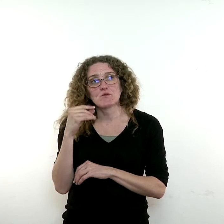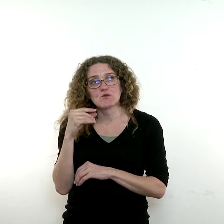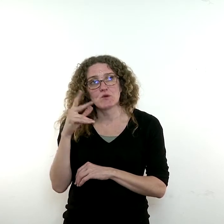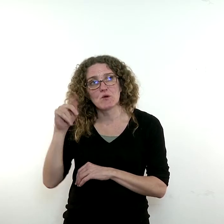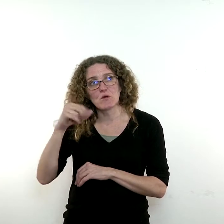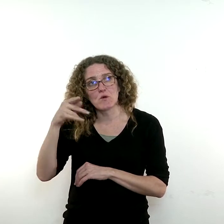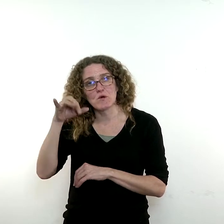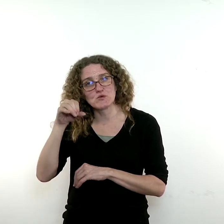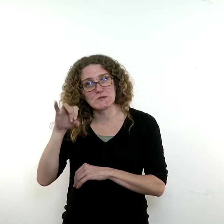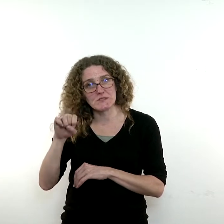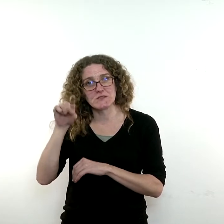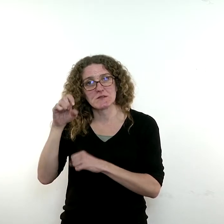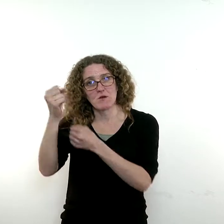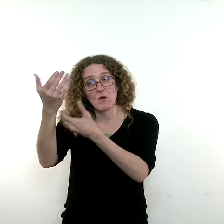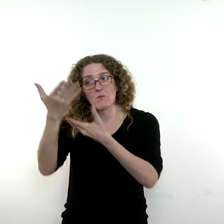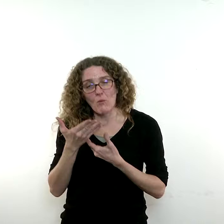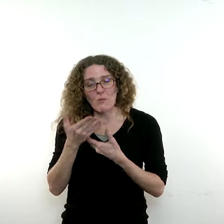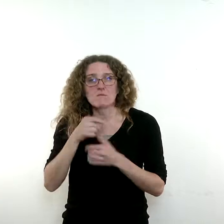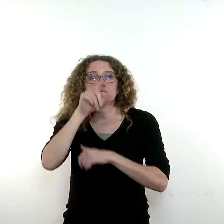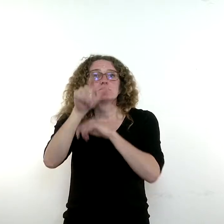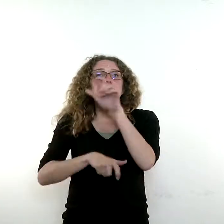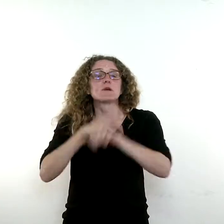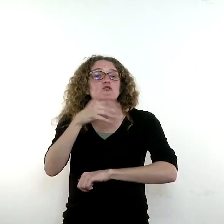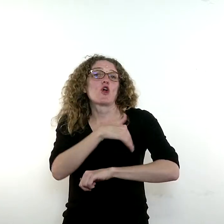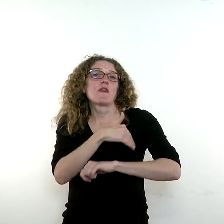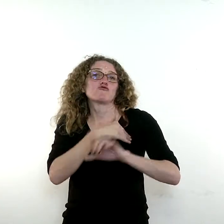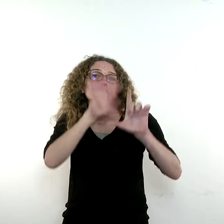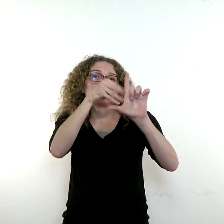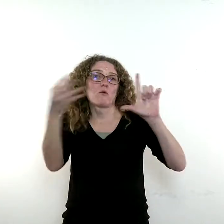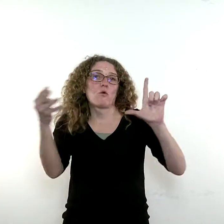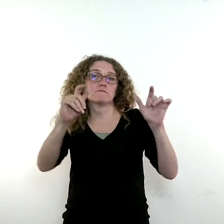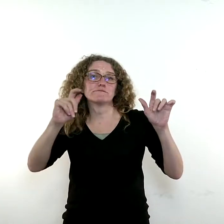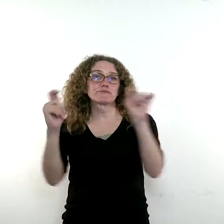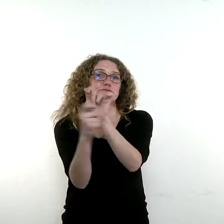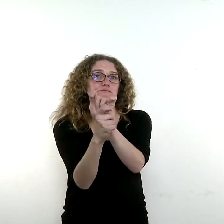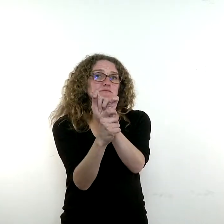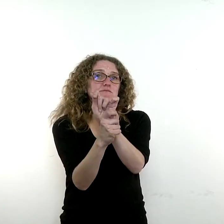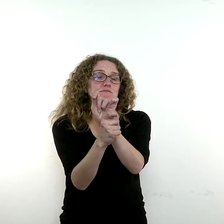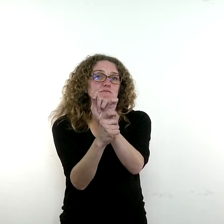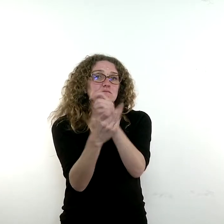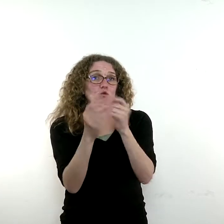vous propose la modification du tableau des effectifs. Avez-vous des questions à lui poser?